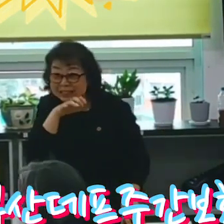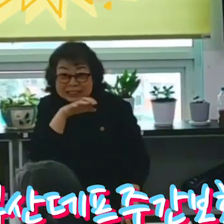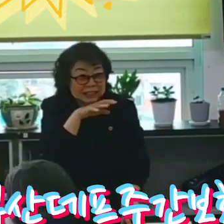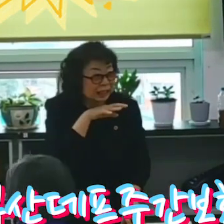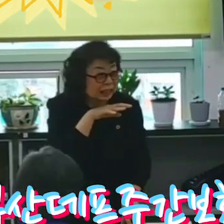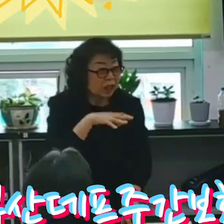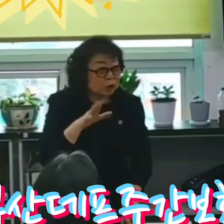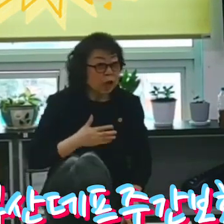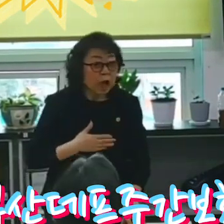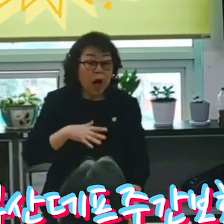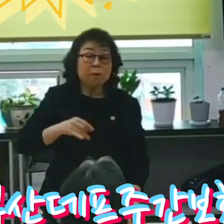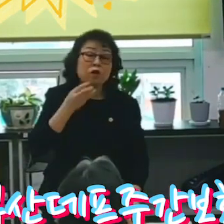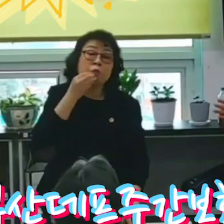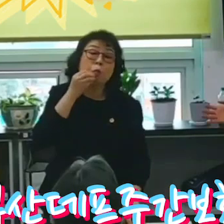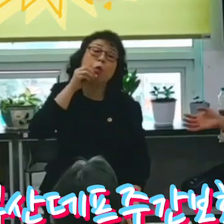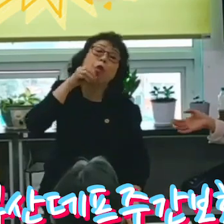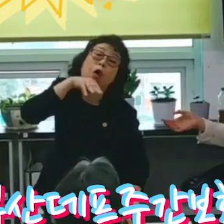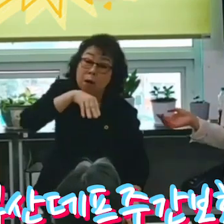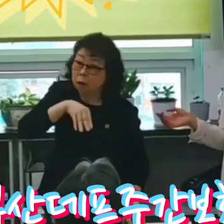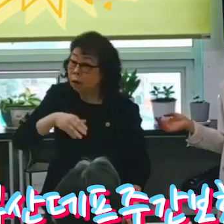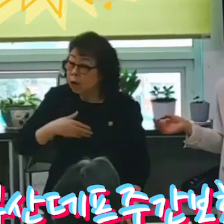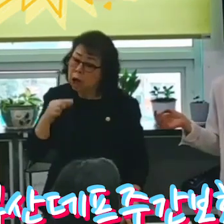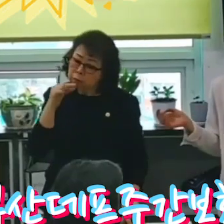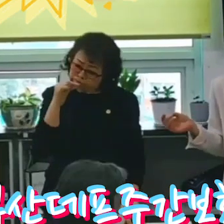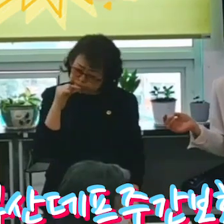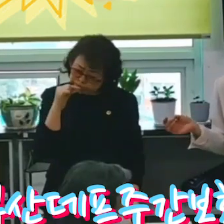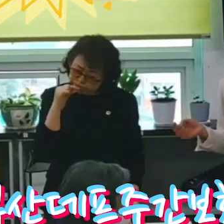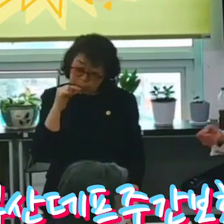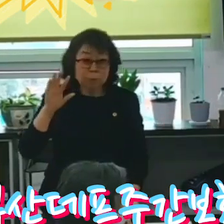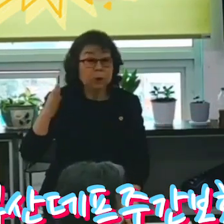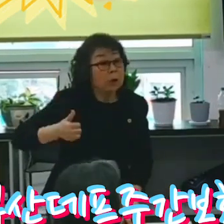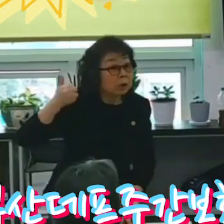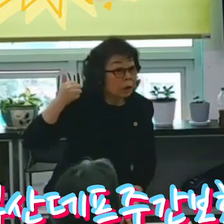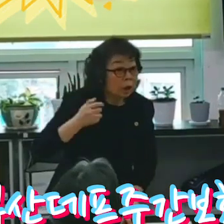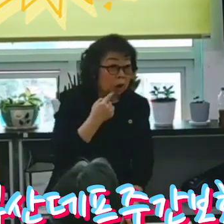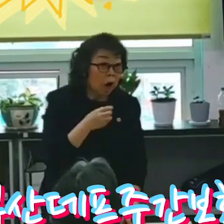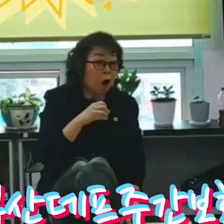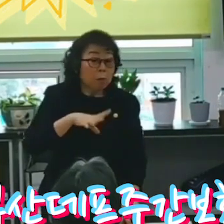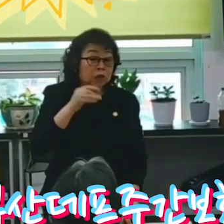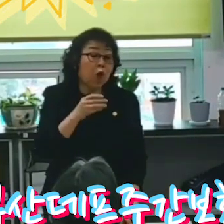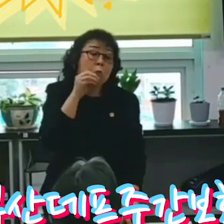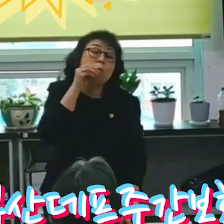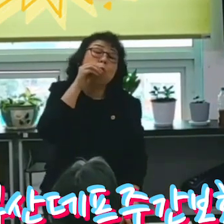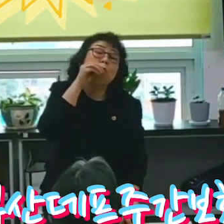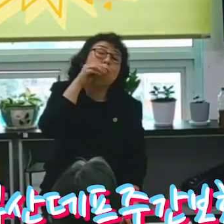그런데 내 입으로 내가 소문을 다 냈는데 친구를 원망하는 거예요. 예.